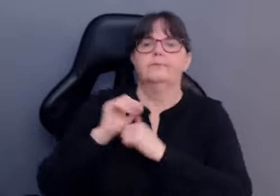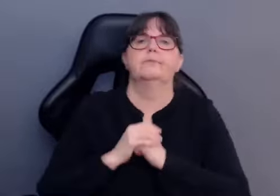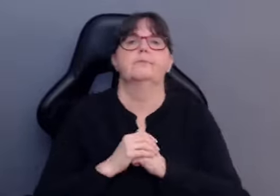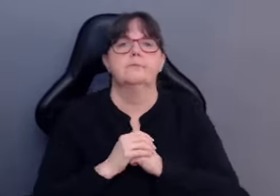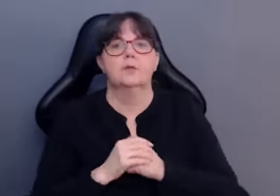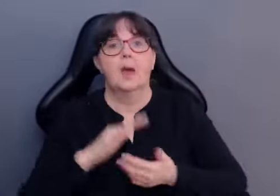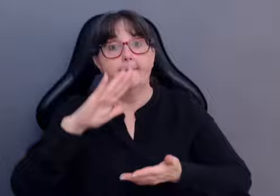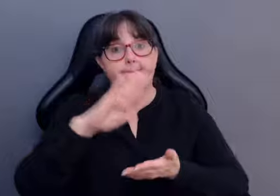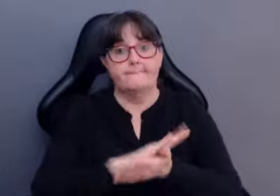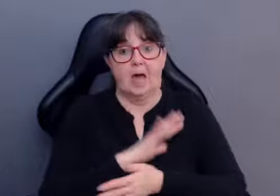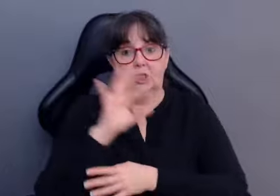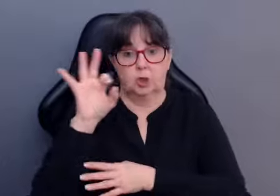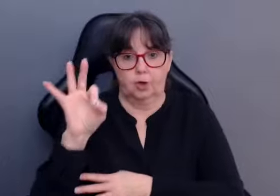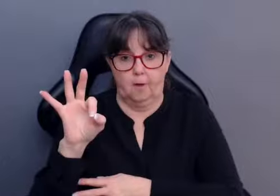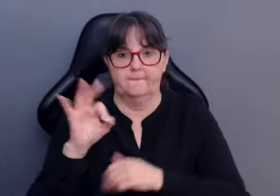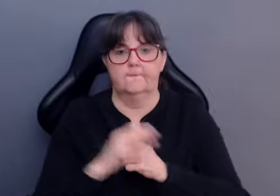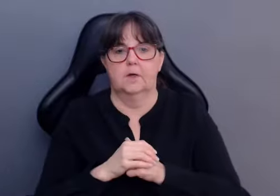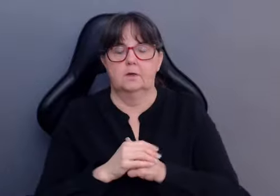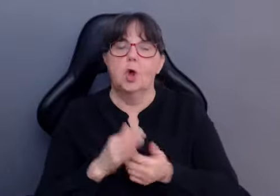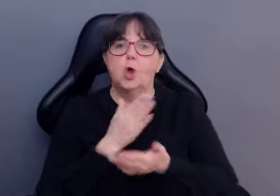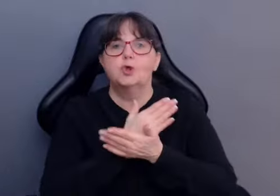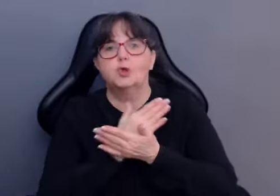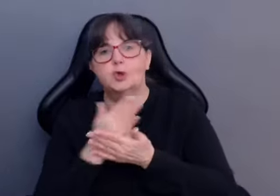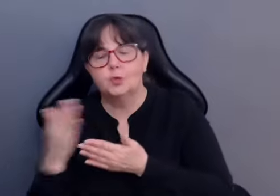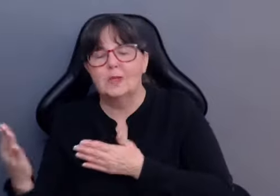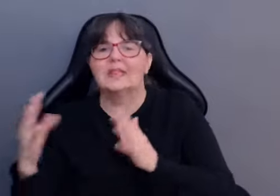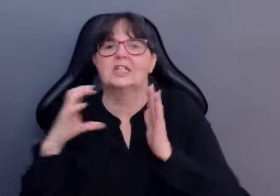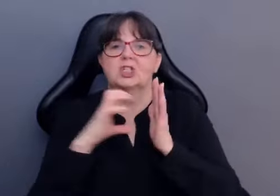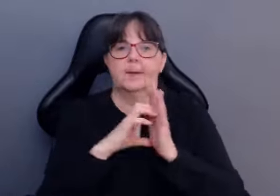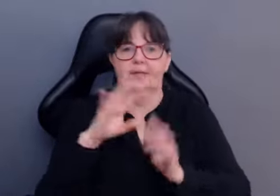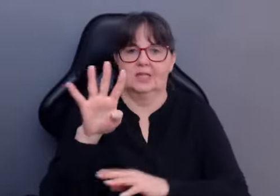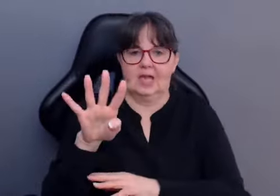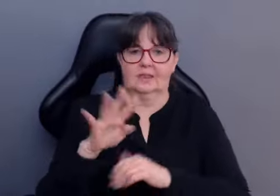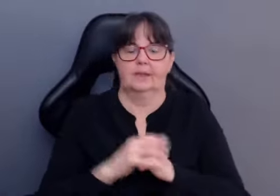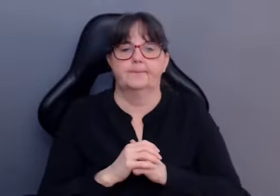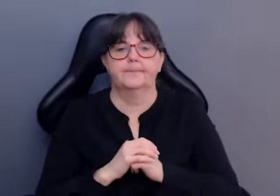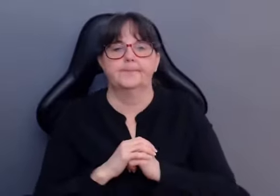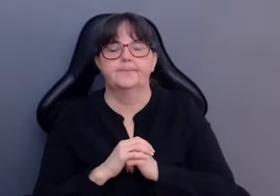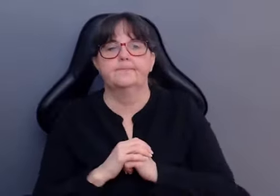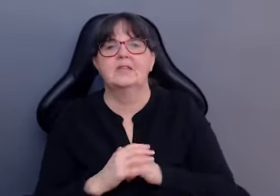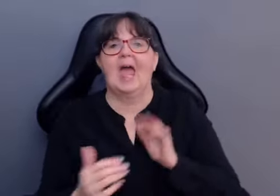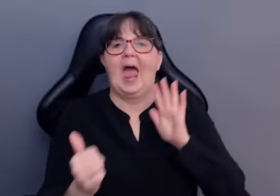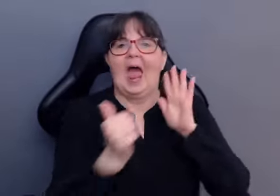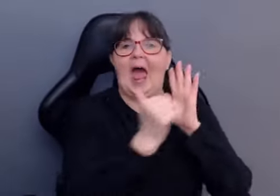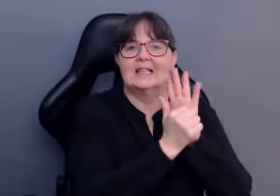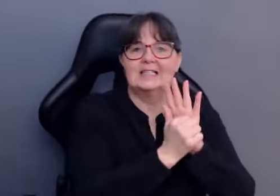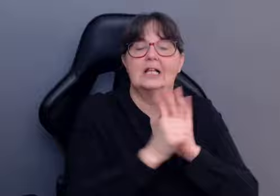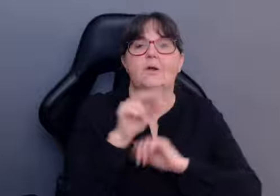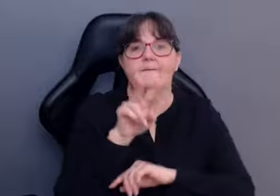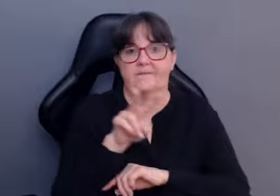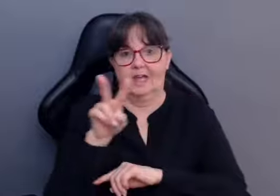Page 9, suite du chapitre 4. Article 22.